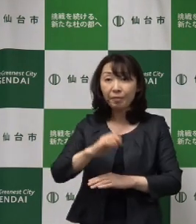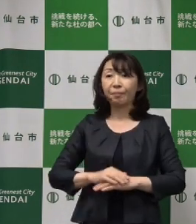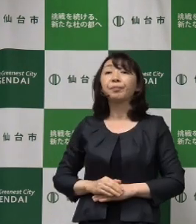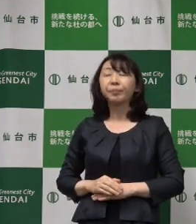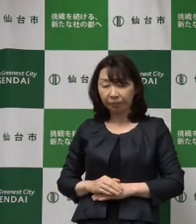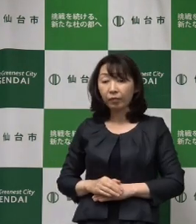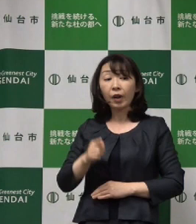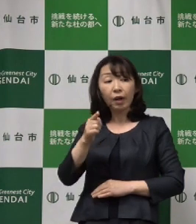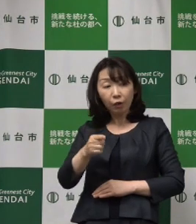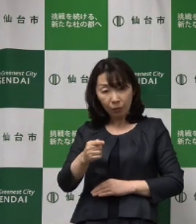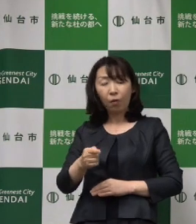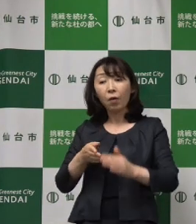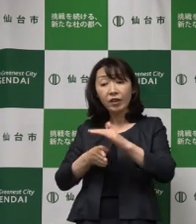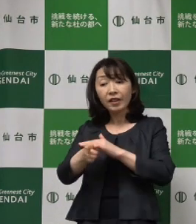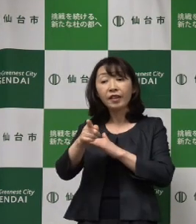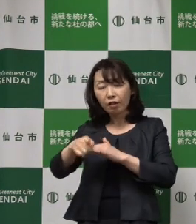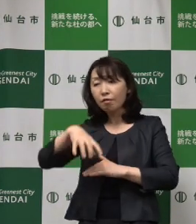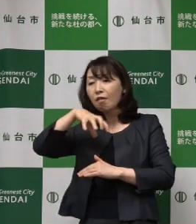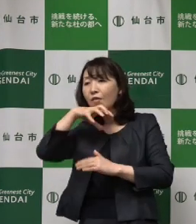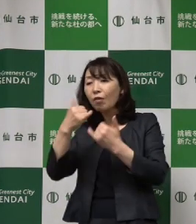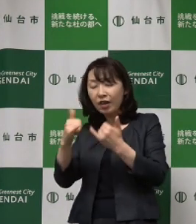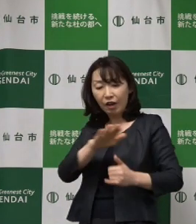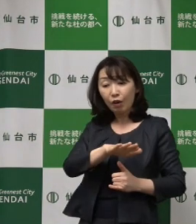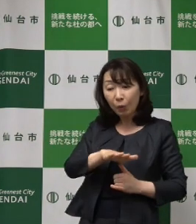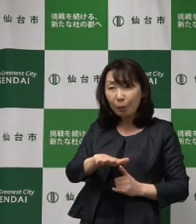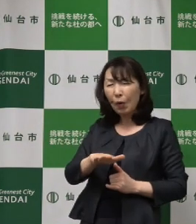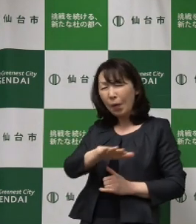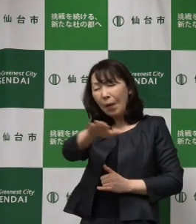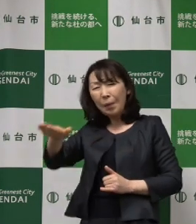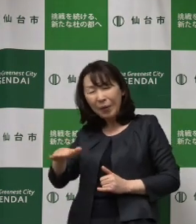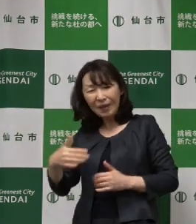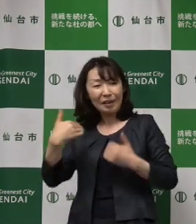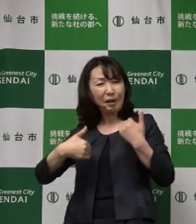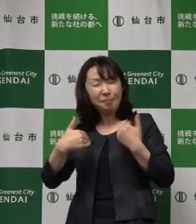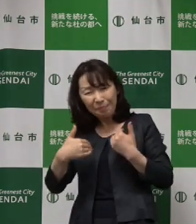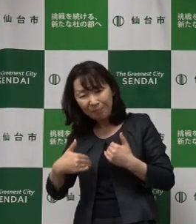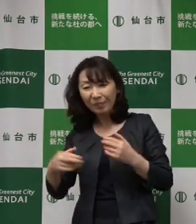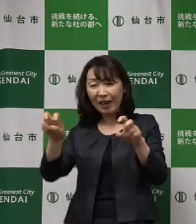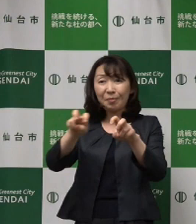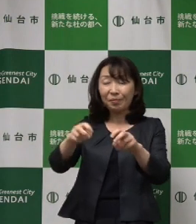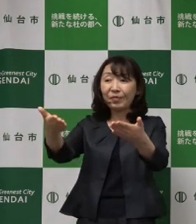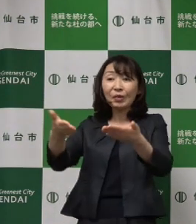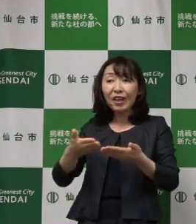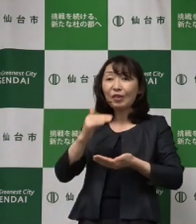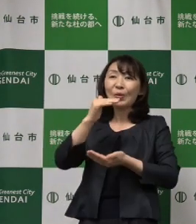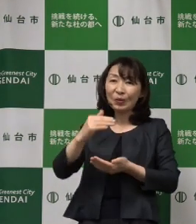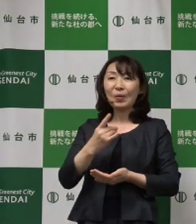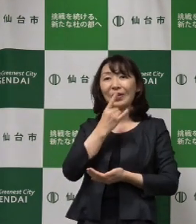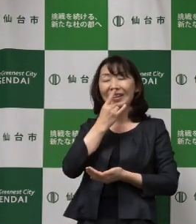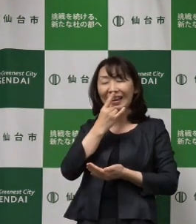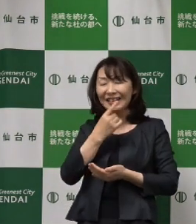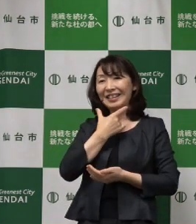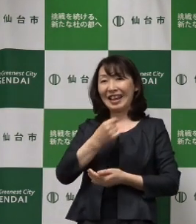新型車両がご高齢の方からお子様まで多くの市民の方々に親しまれ続けることを願っ